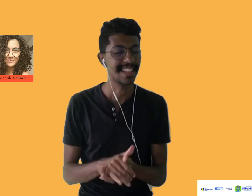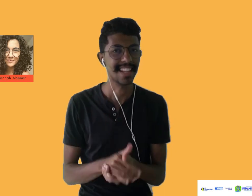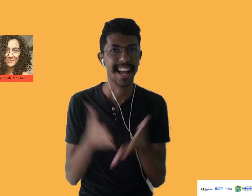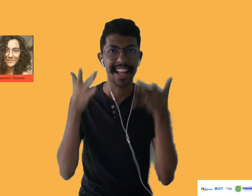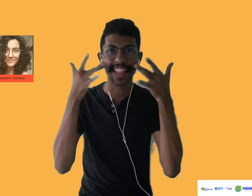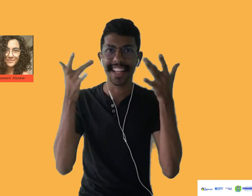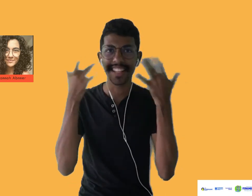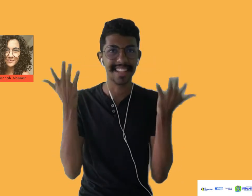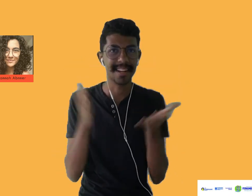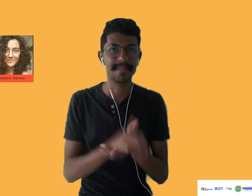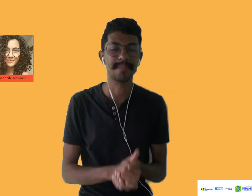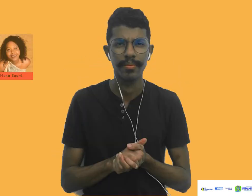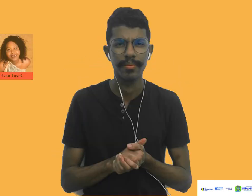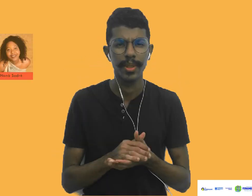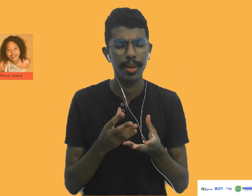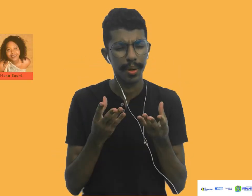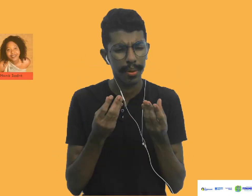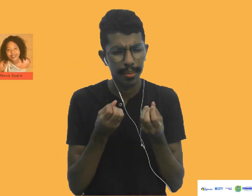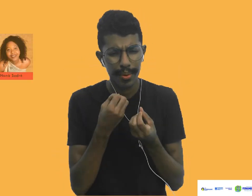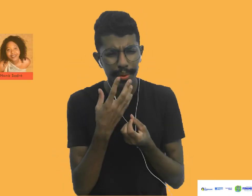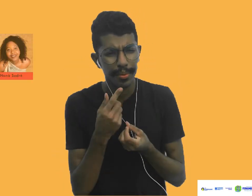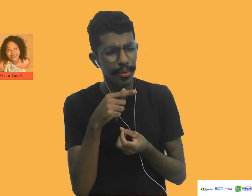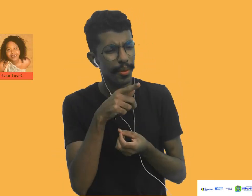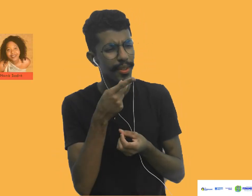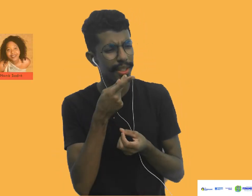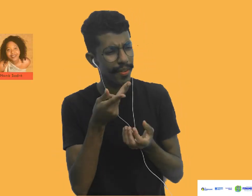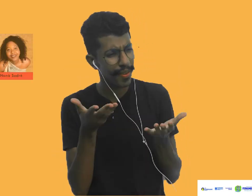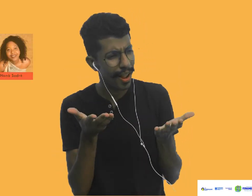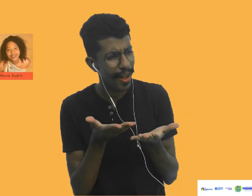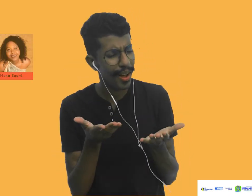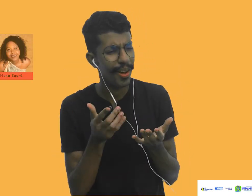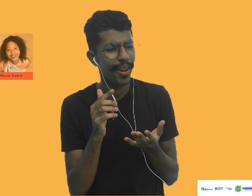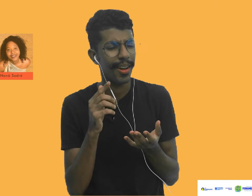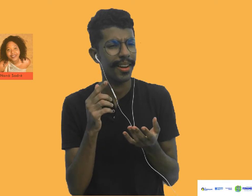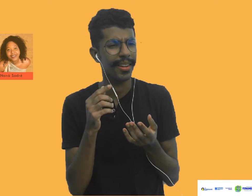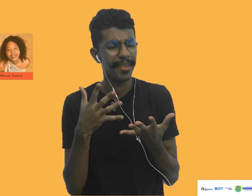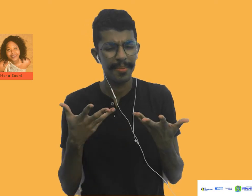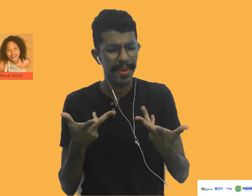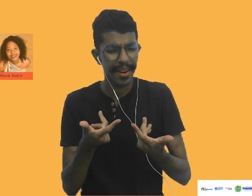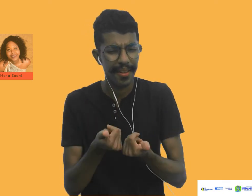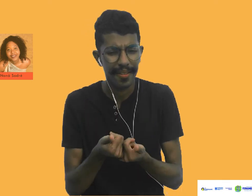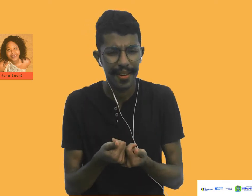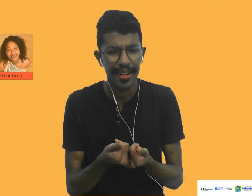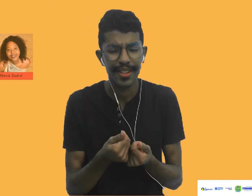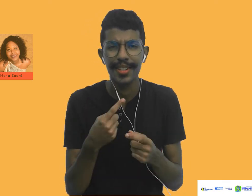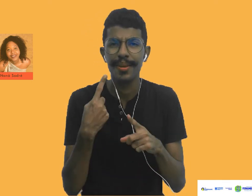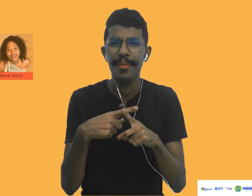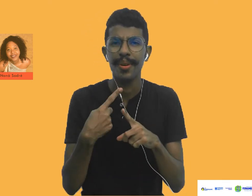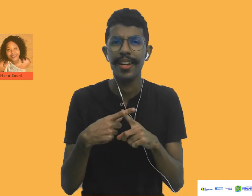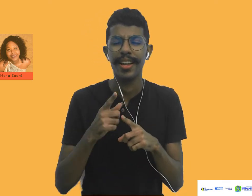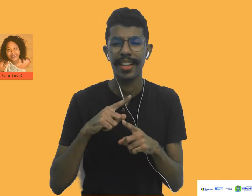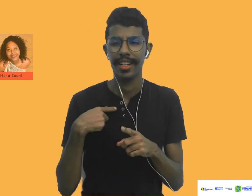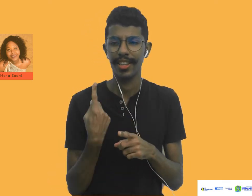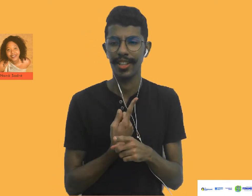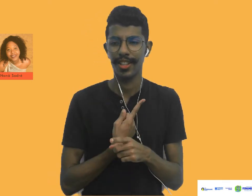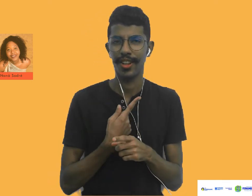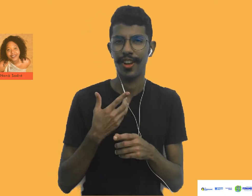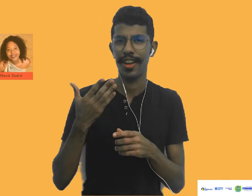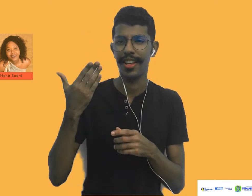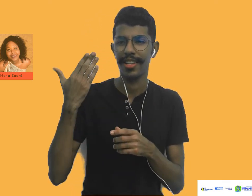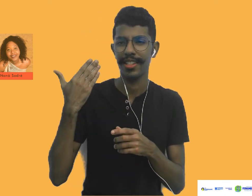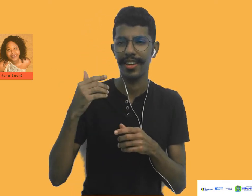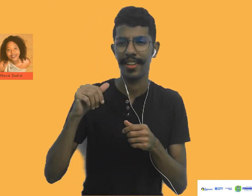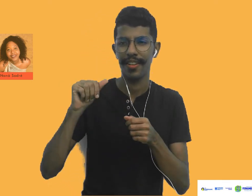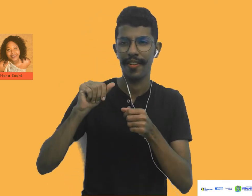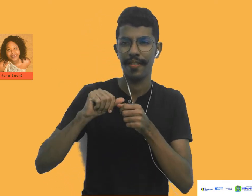você dizer. Teatral. Muito bom isso que você falou agora. Que coisa maravilhosa. Quando a gente passava de um grupo